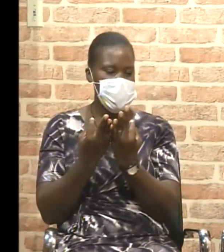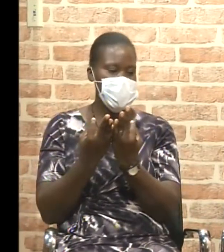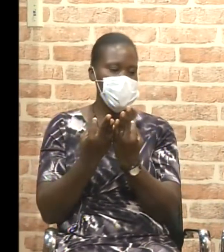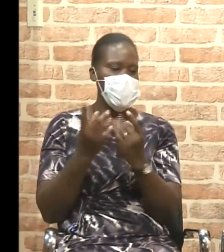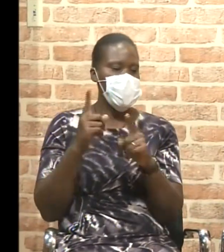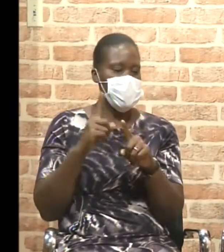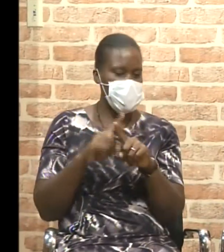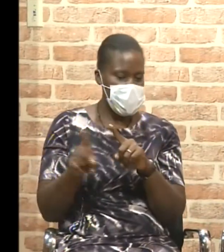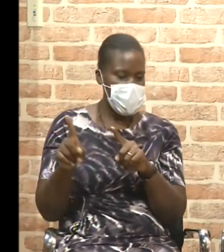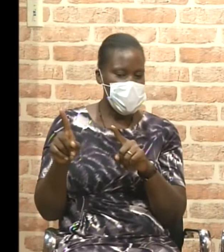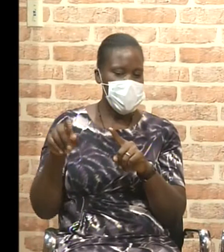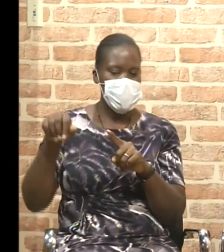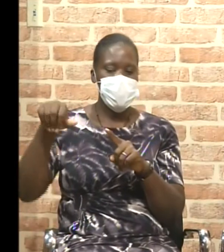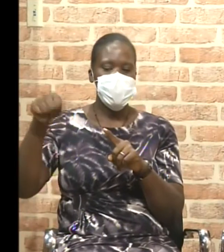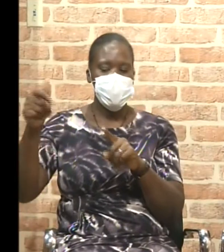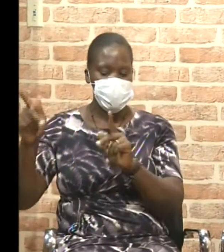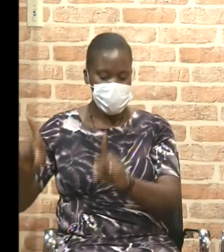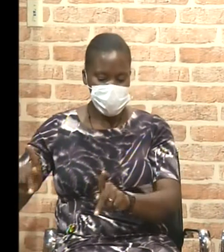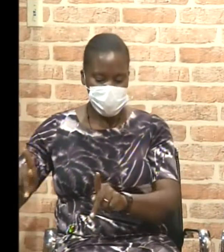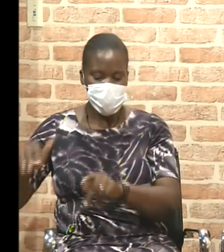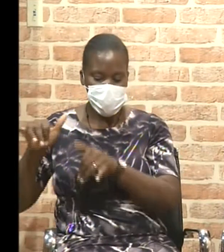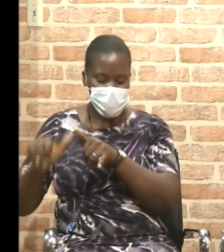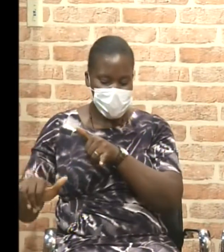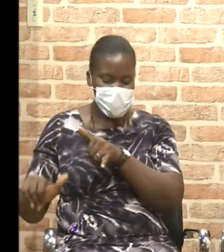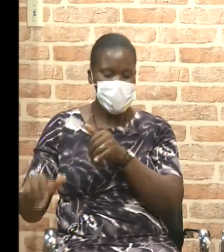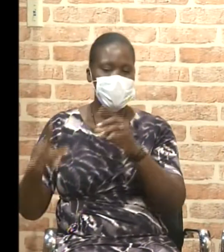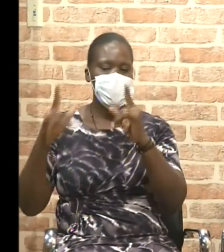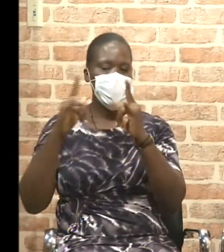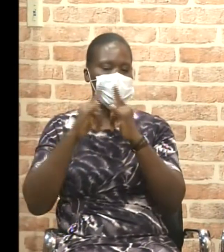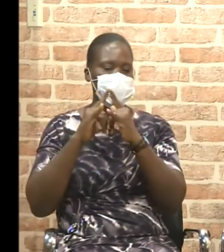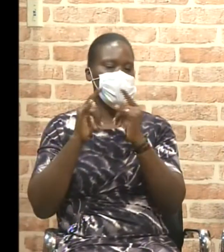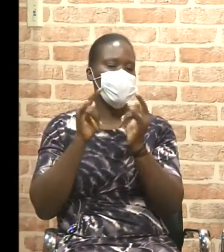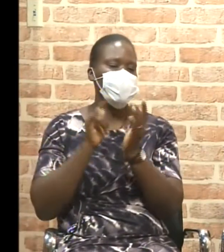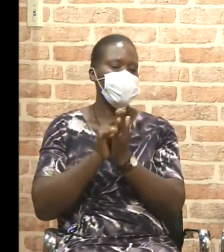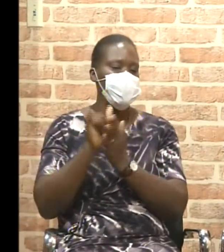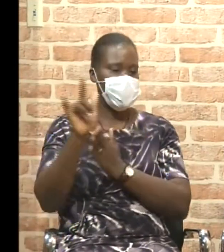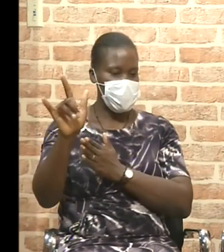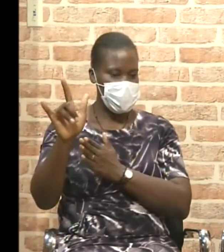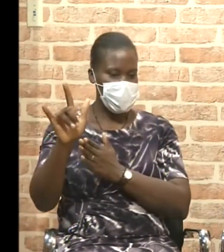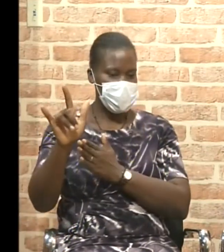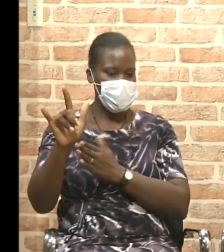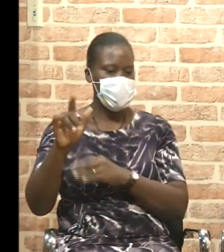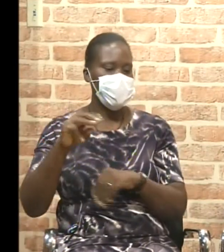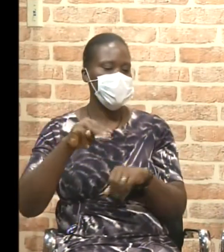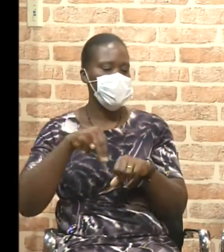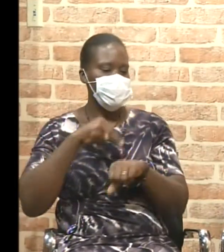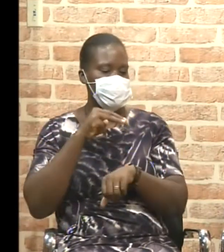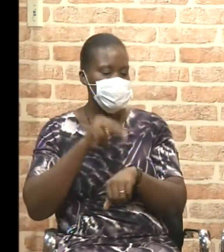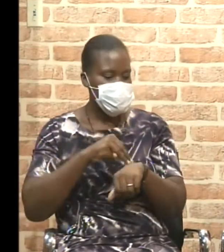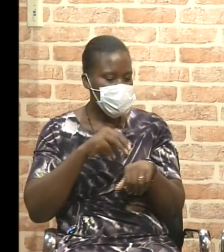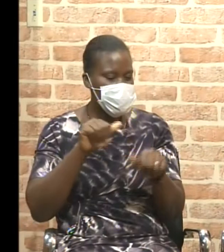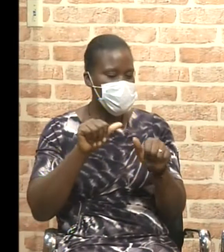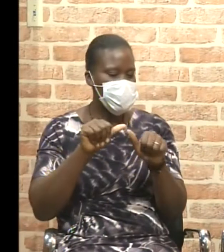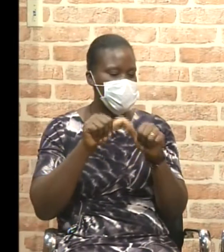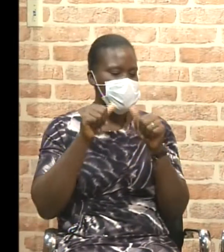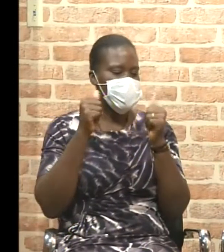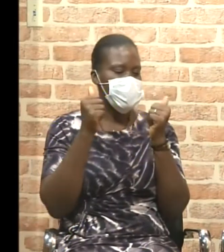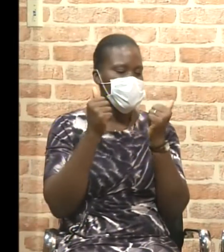qui pas de shelter boule yo encore sous piste. Et à partir de ça, ministre affaires sociales là, justement nous